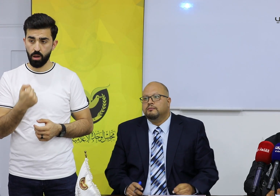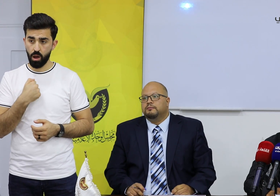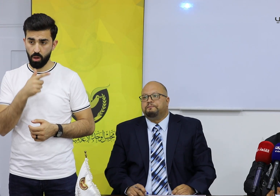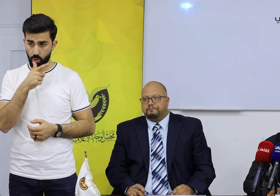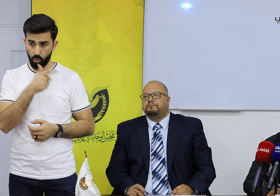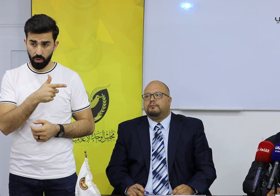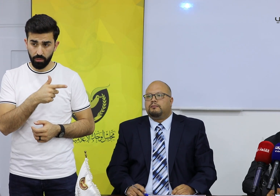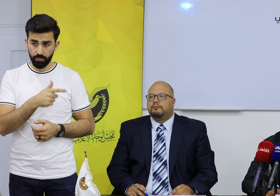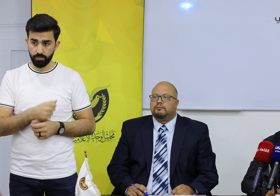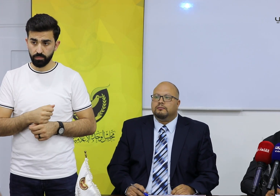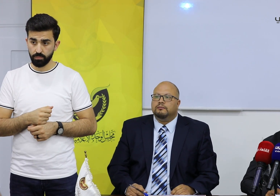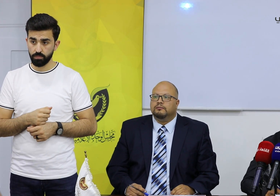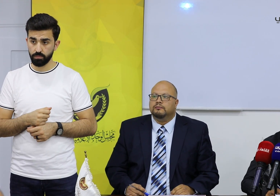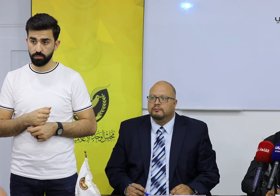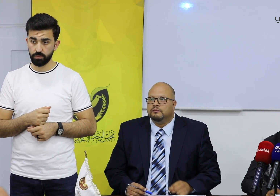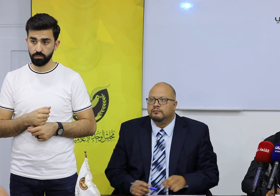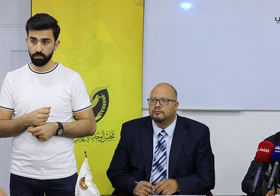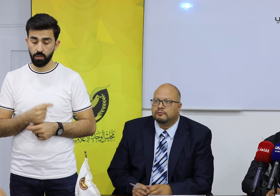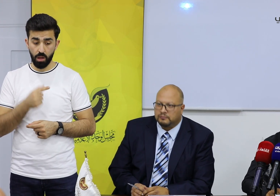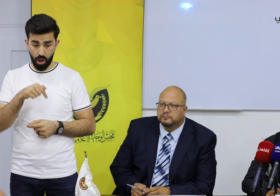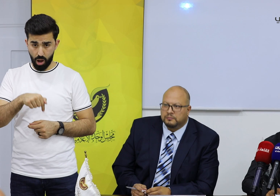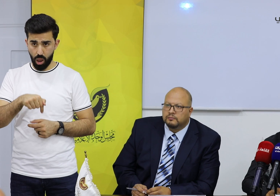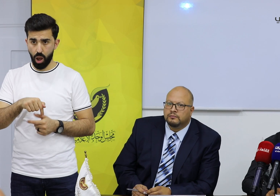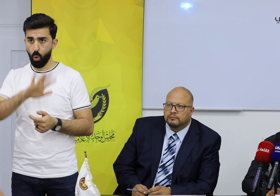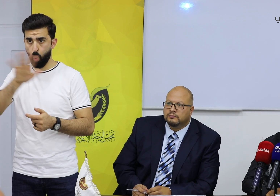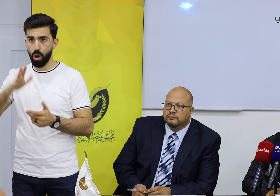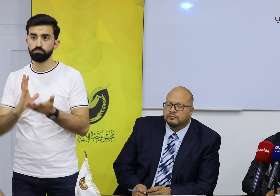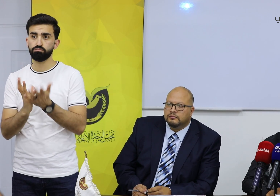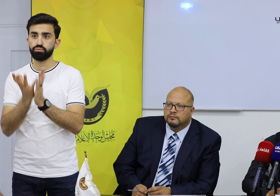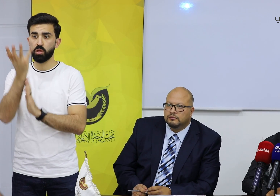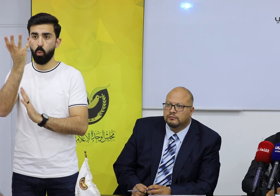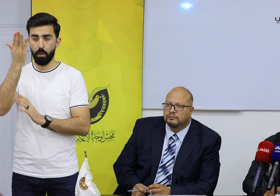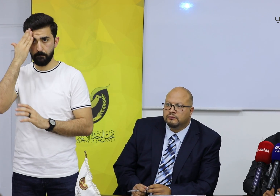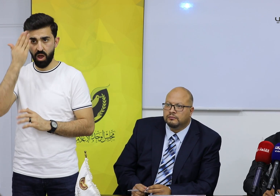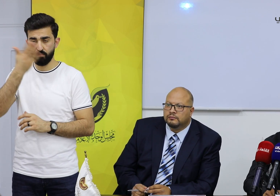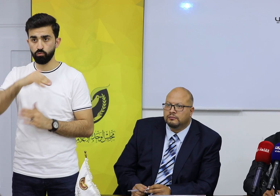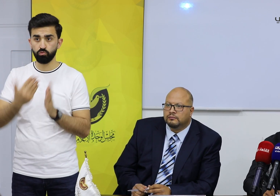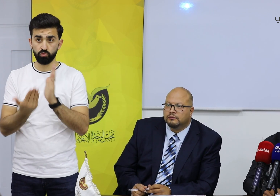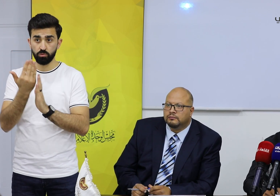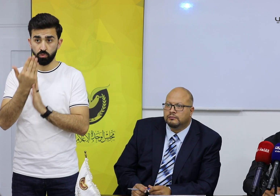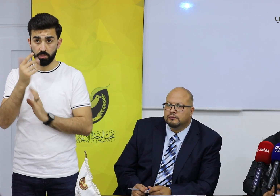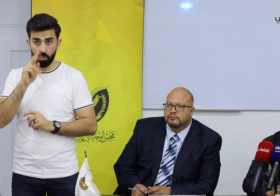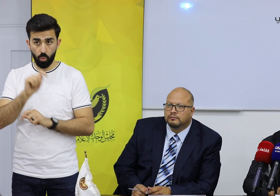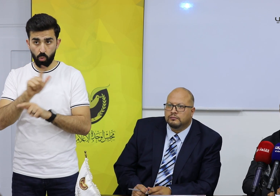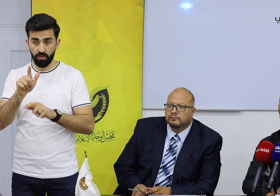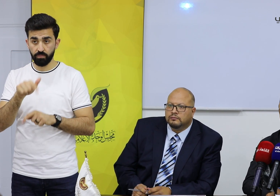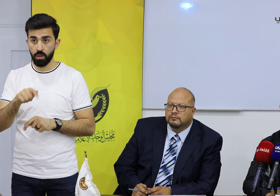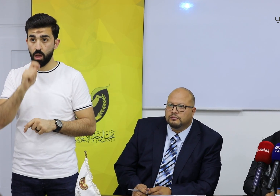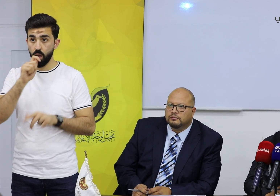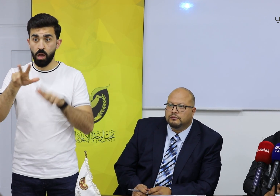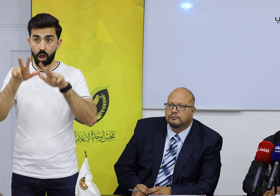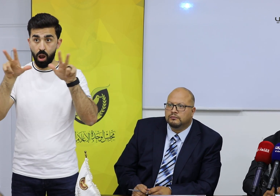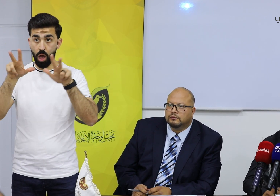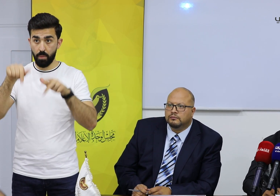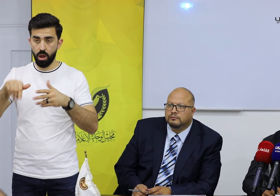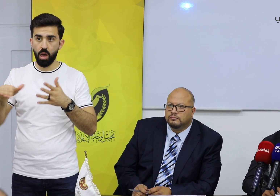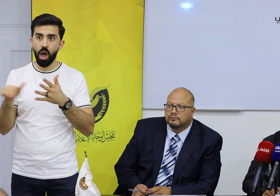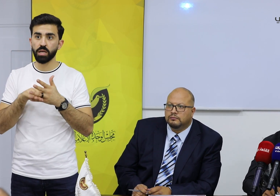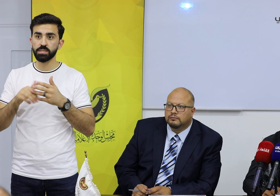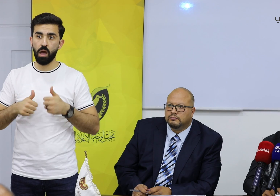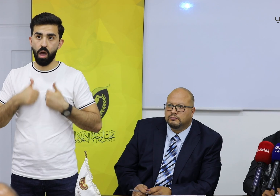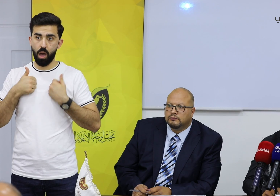يمكن مع متطلبات العصر أو مع التطور اللي إحنا فيه، أكيد بما إنه الإعلام صار يعني إشي